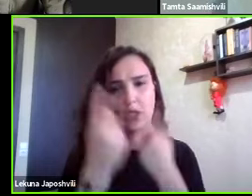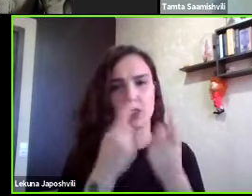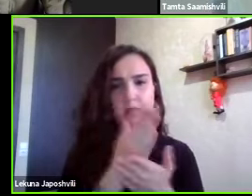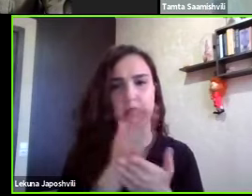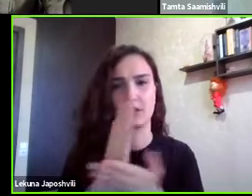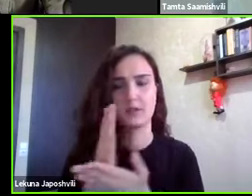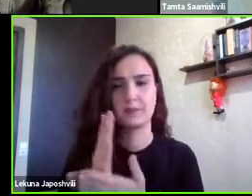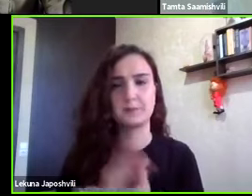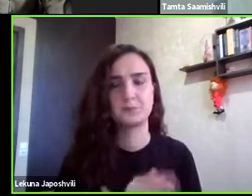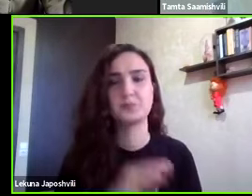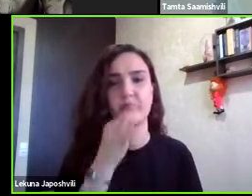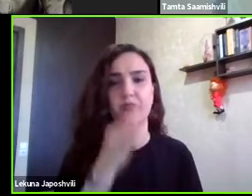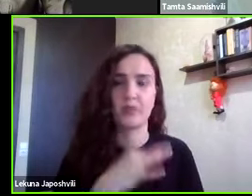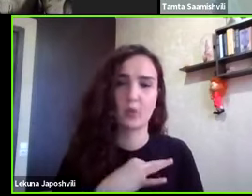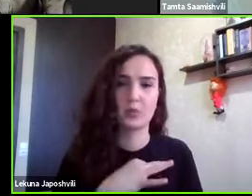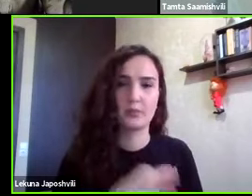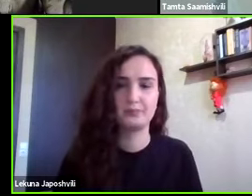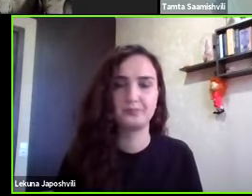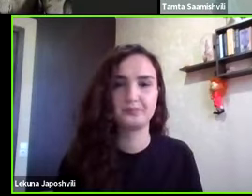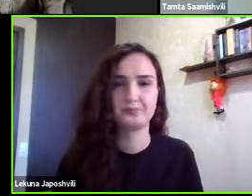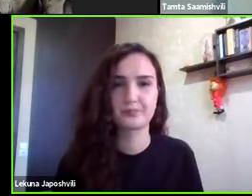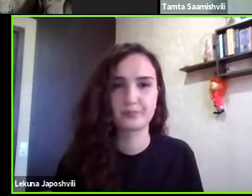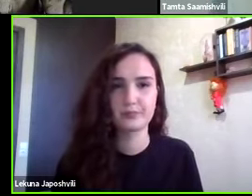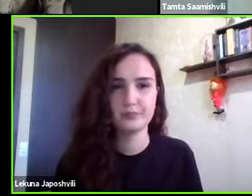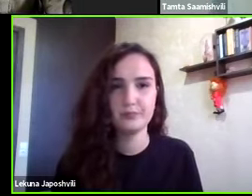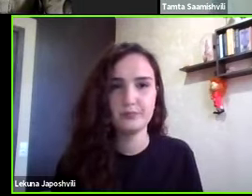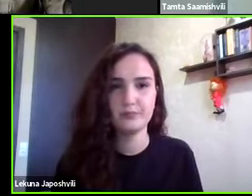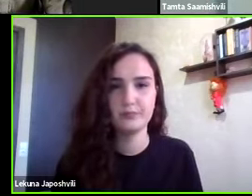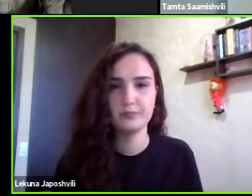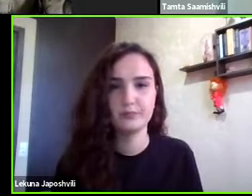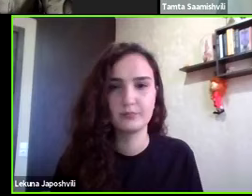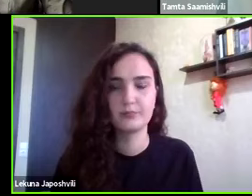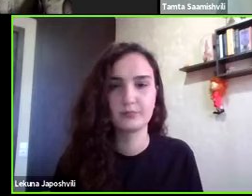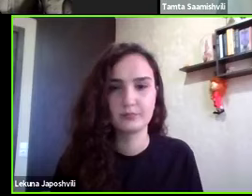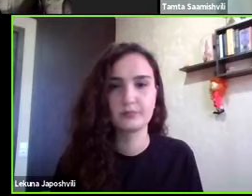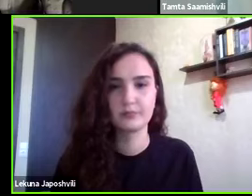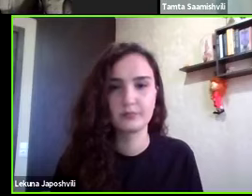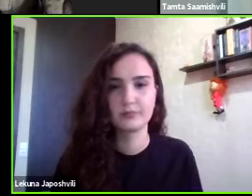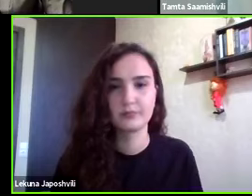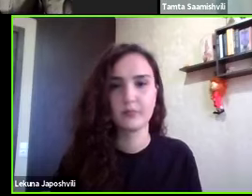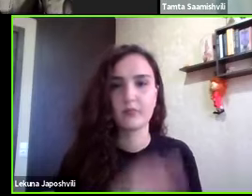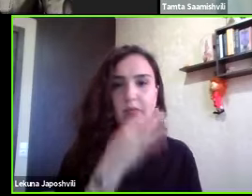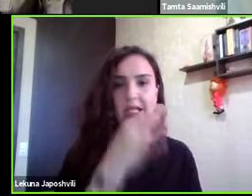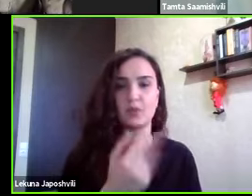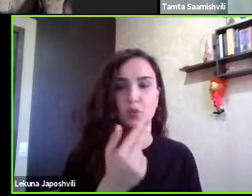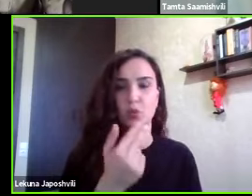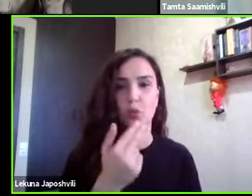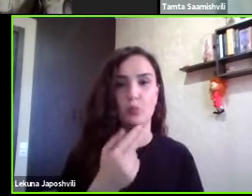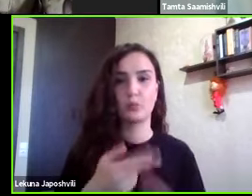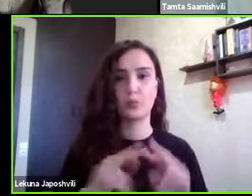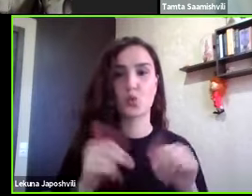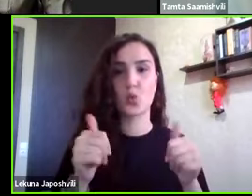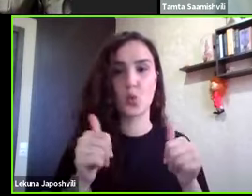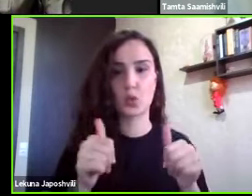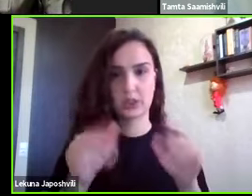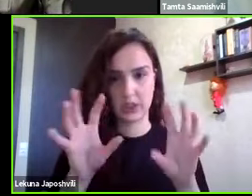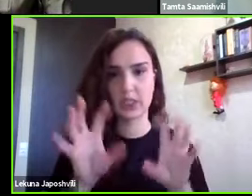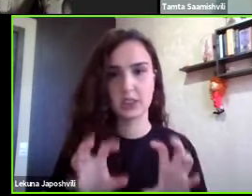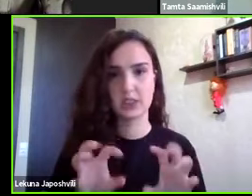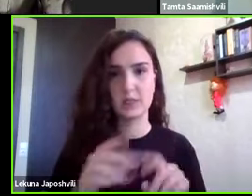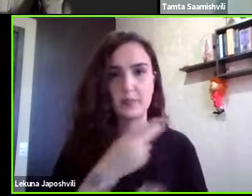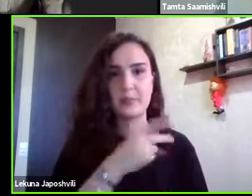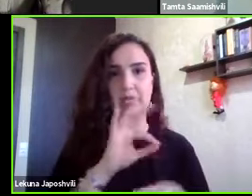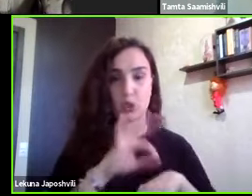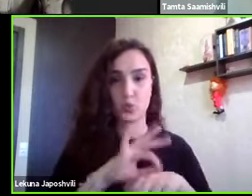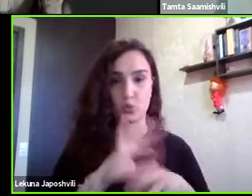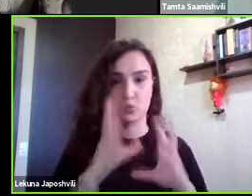რა გვეუბნება რომ აი კი ბატონო. კი, მოგახსენებ, კი ბატონო. ეს იგი, როგორც წესი კლინიკურად